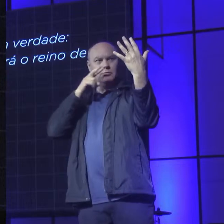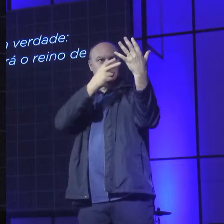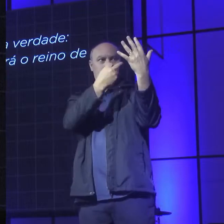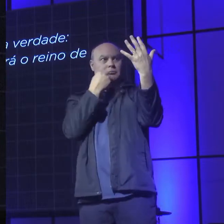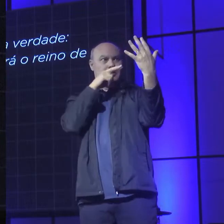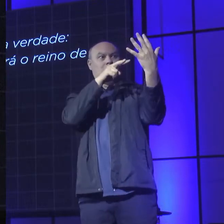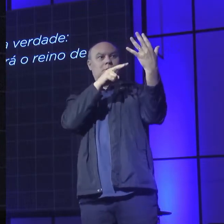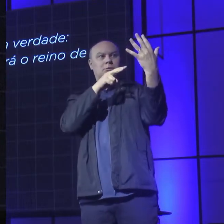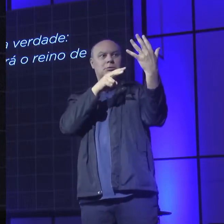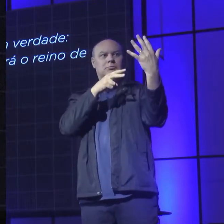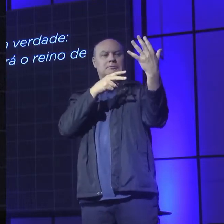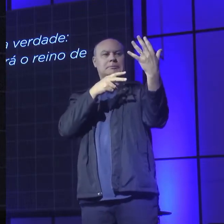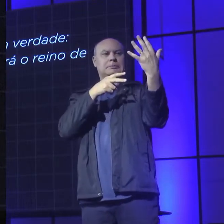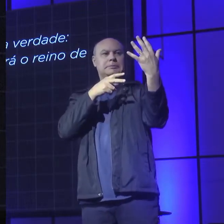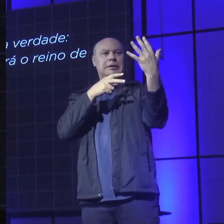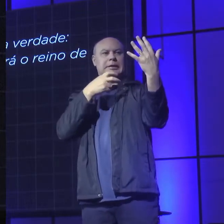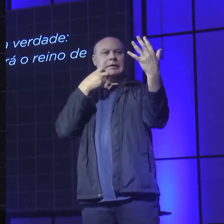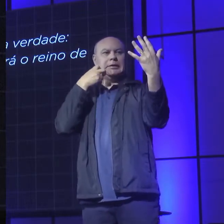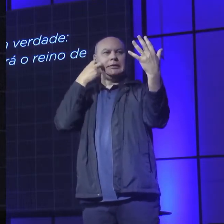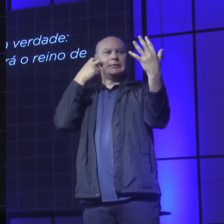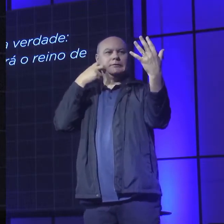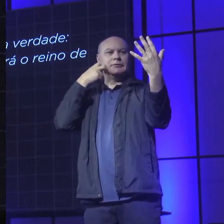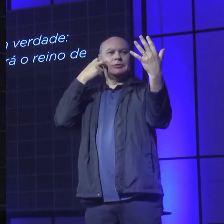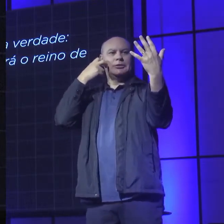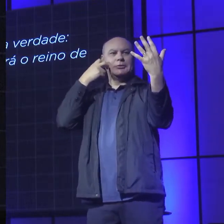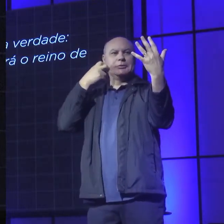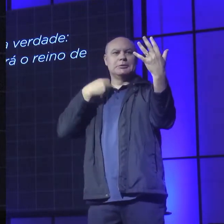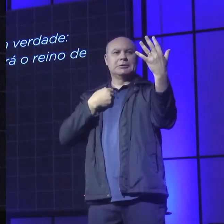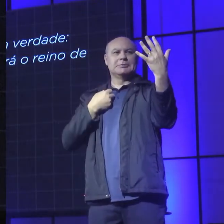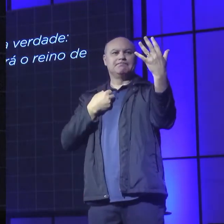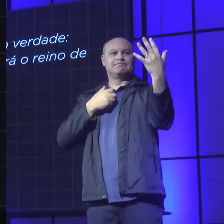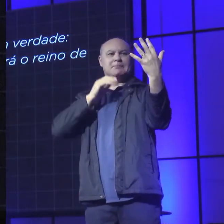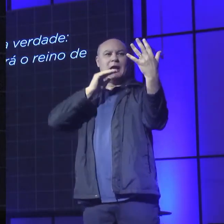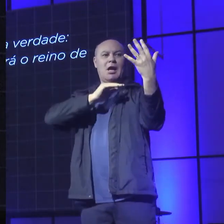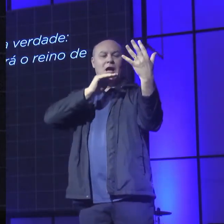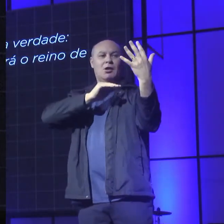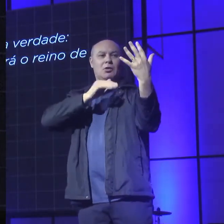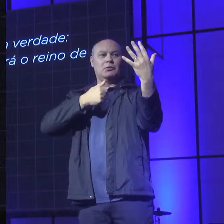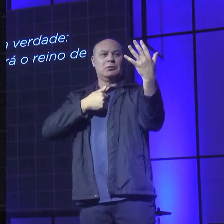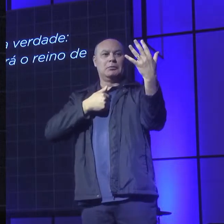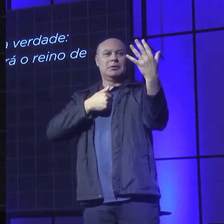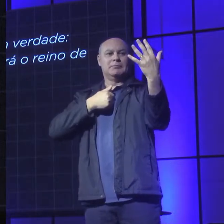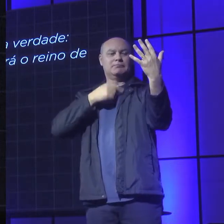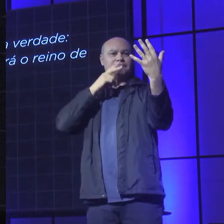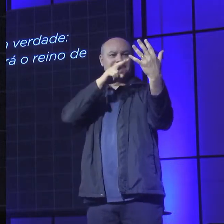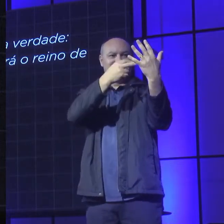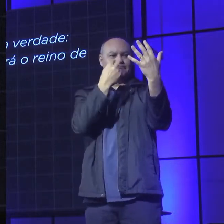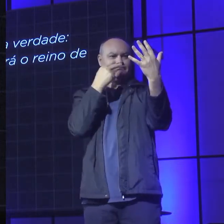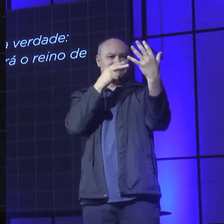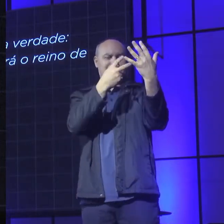vejam culpa. Talvez outros olhem e vejam fracasso.